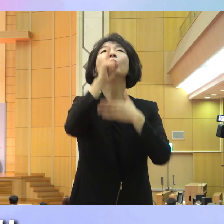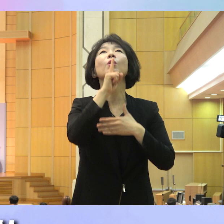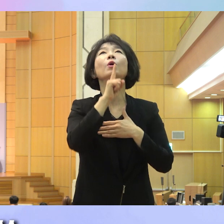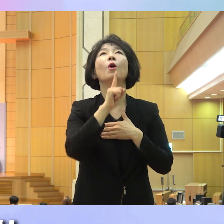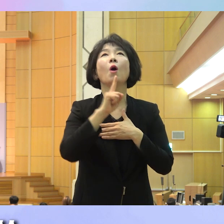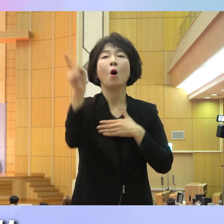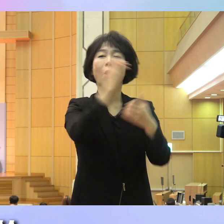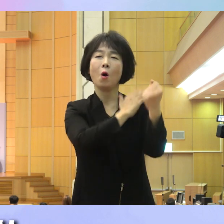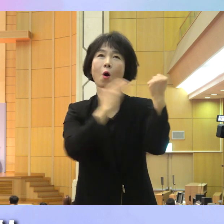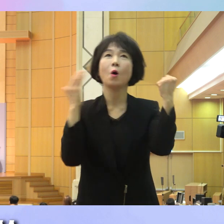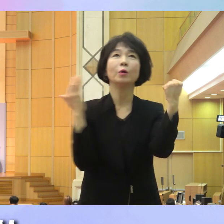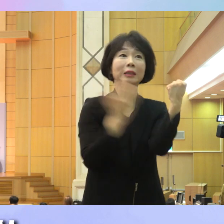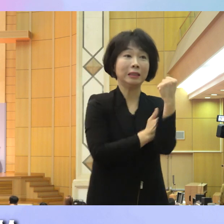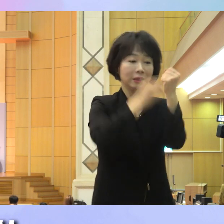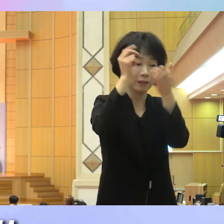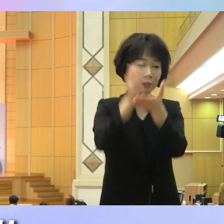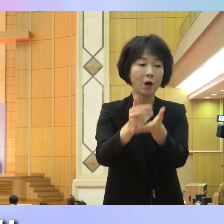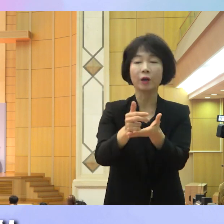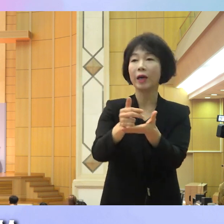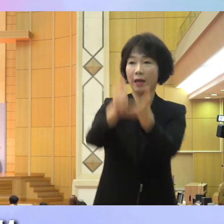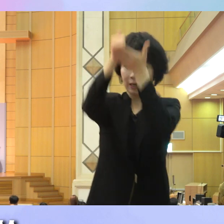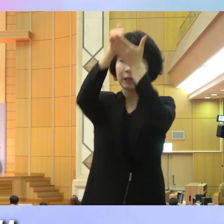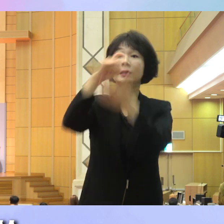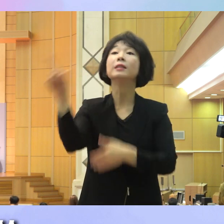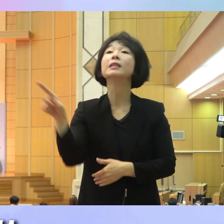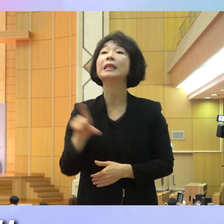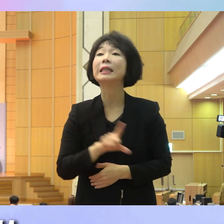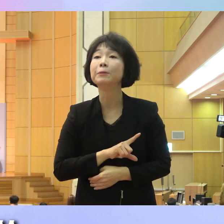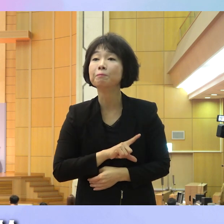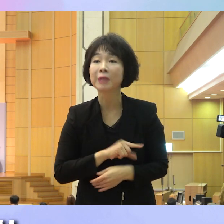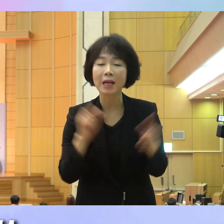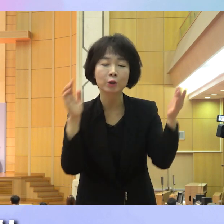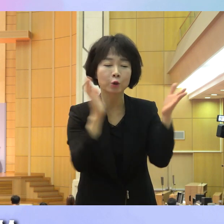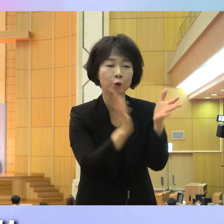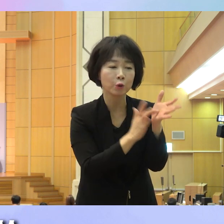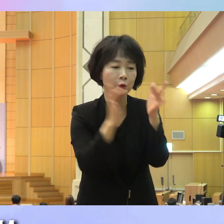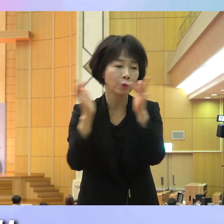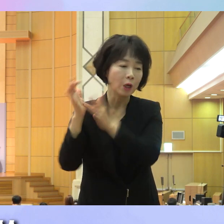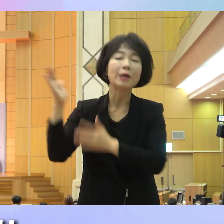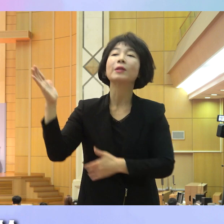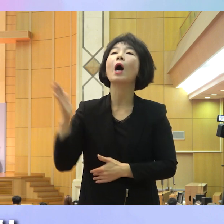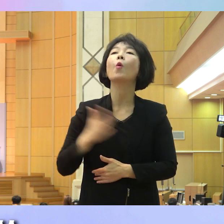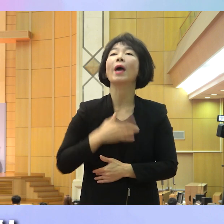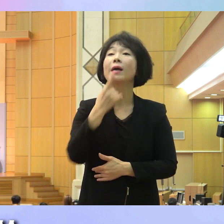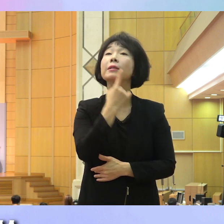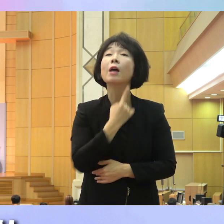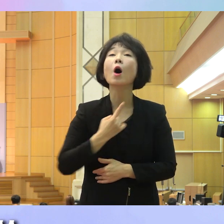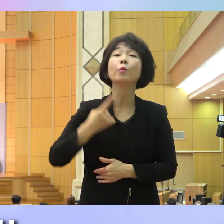예수 오 능력의 그 이름 예수.